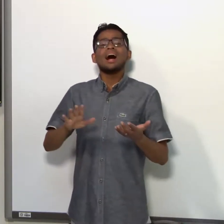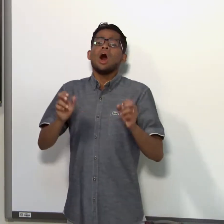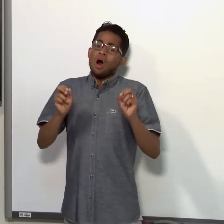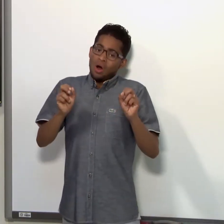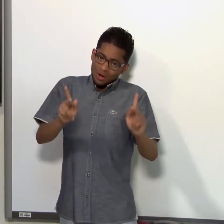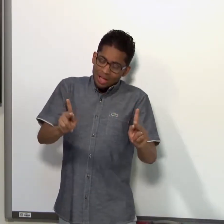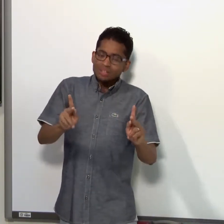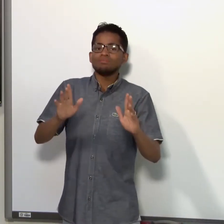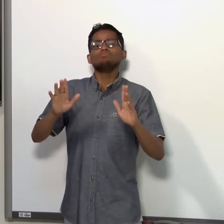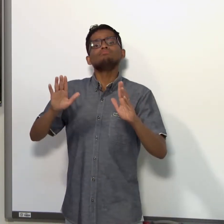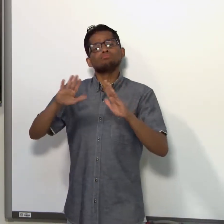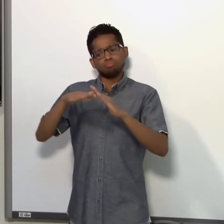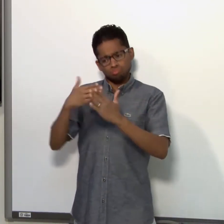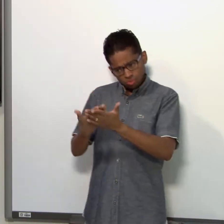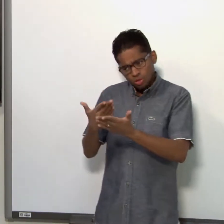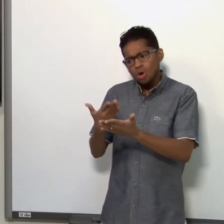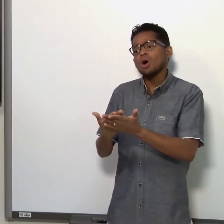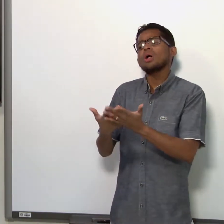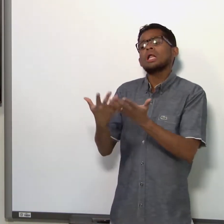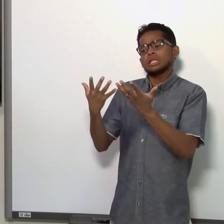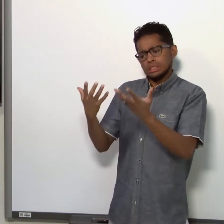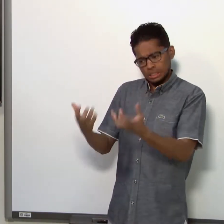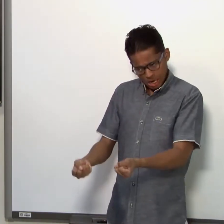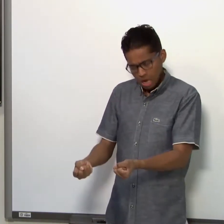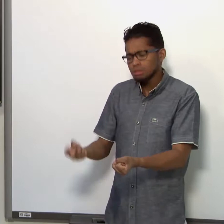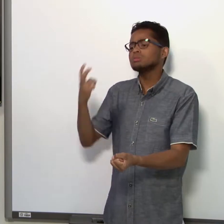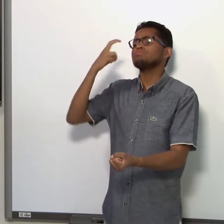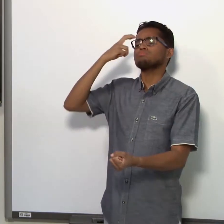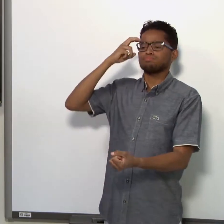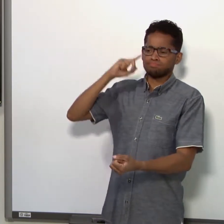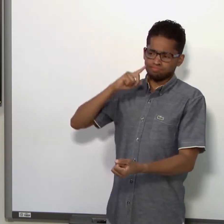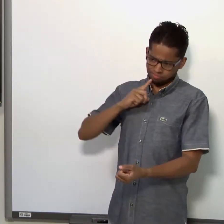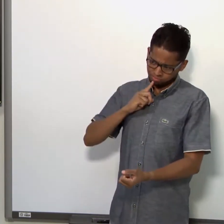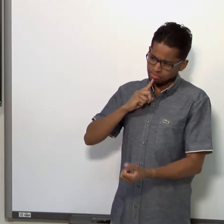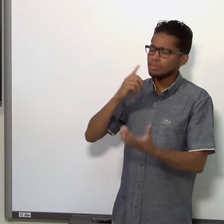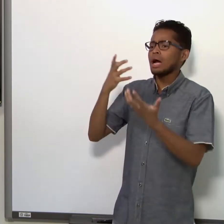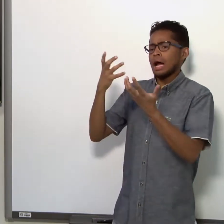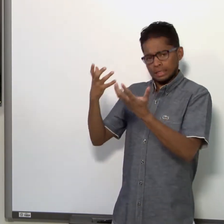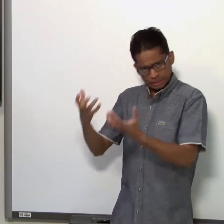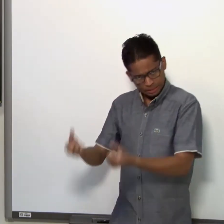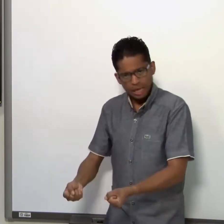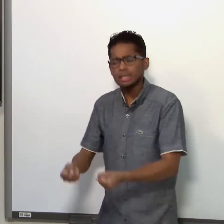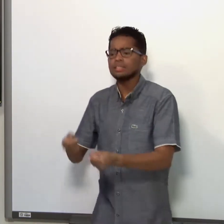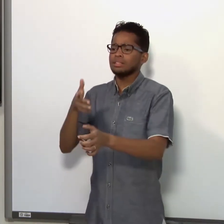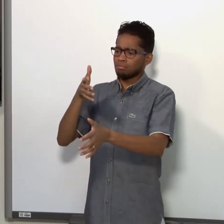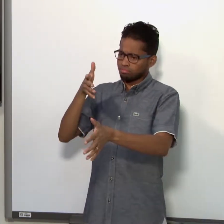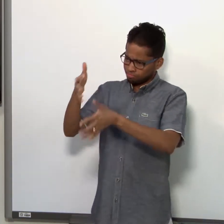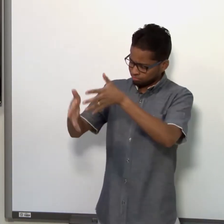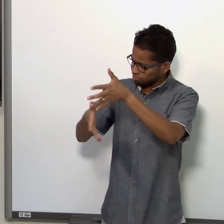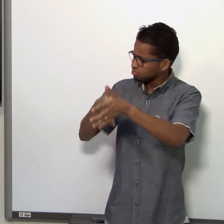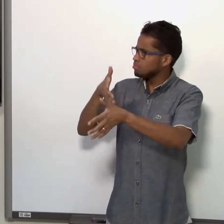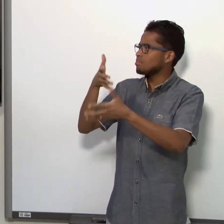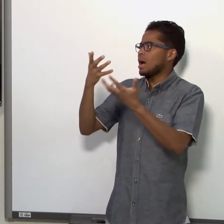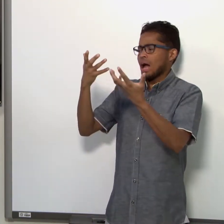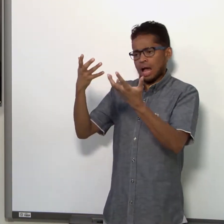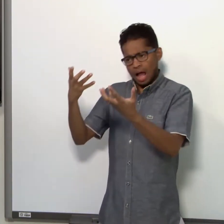Ok, temos a aceitação da cultura surda pela escola, a aceitação da Libras,